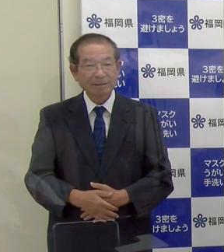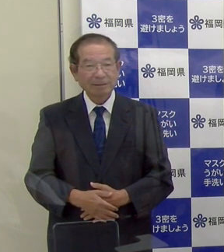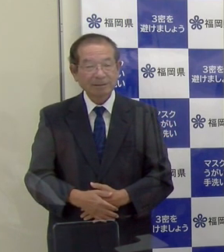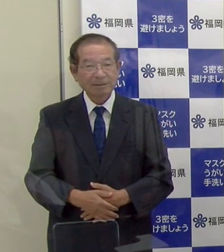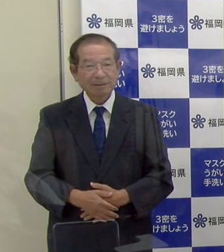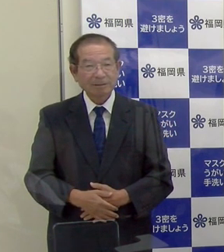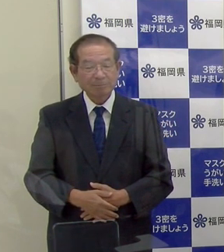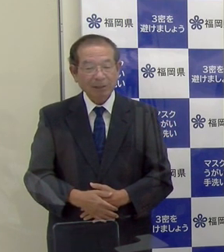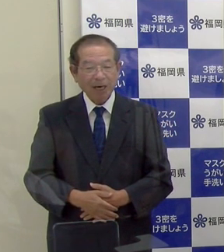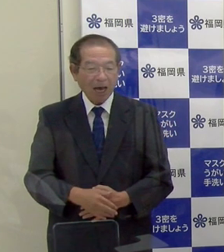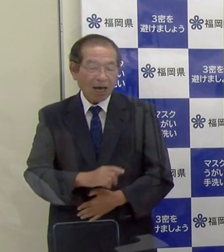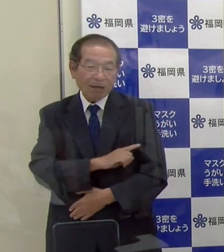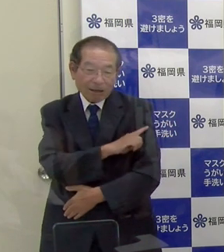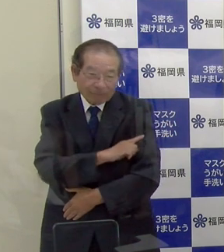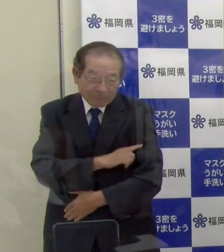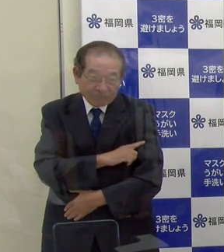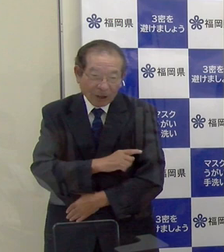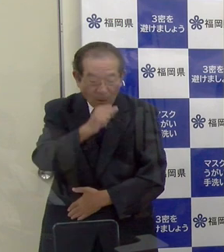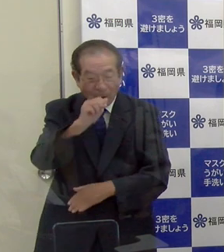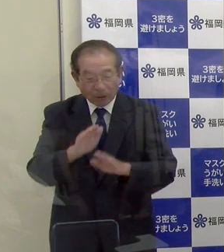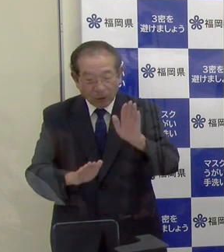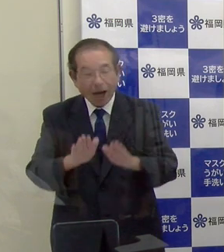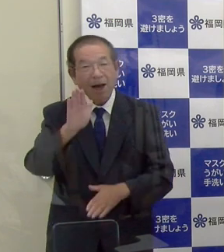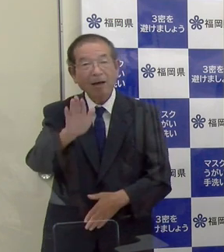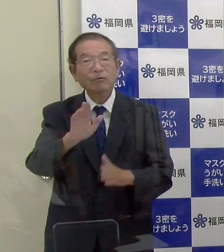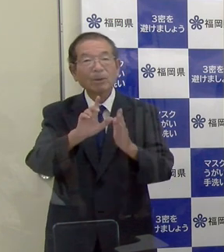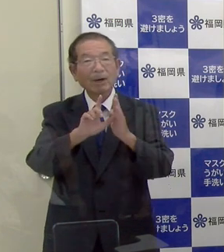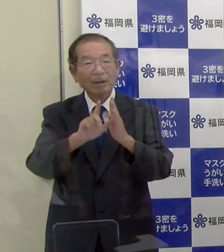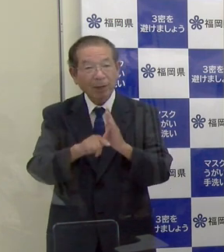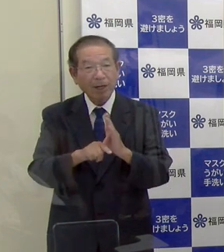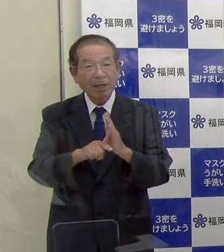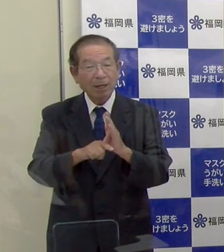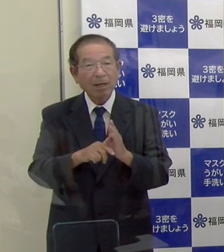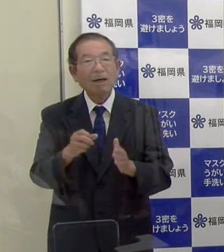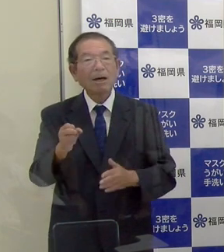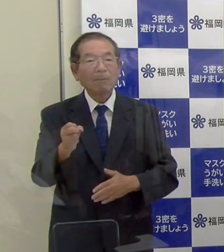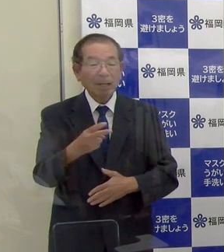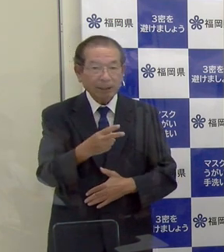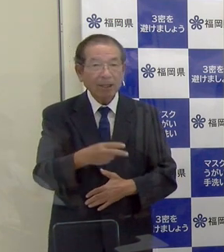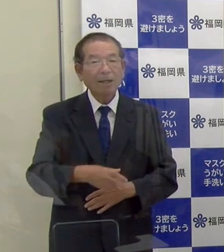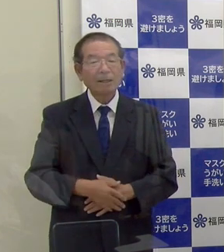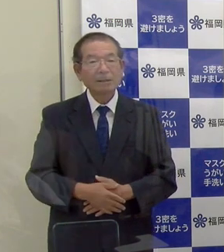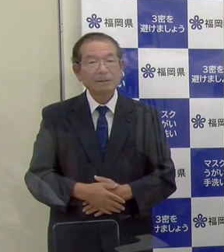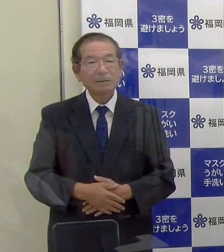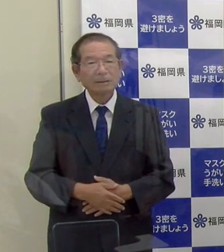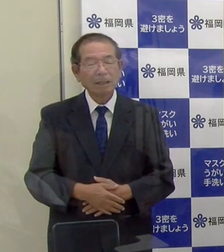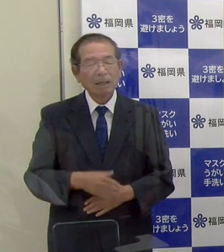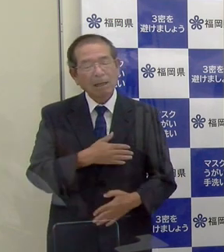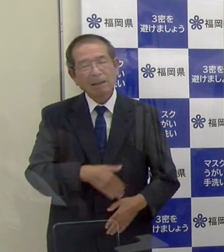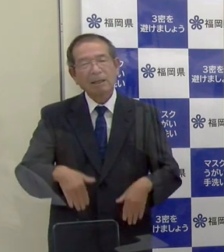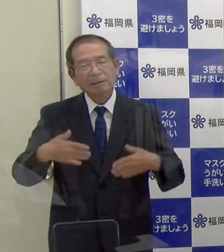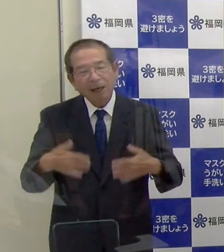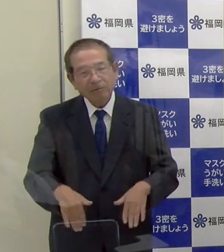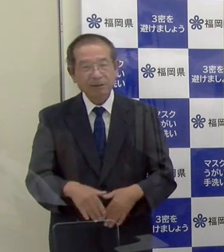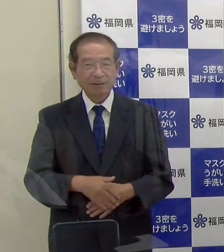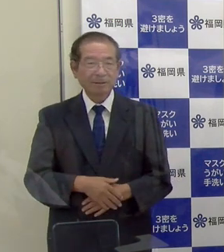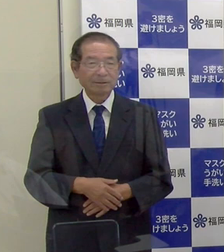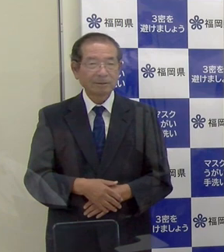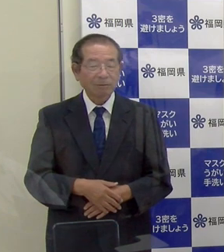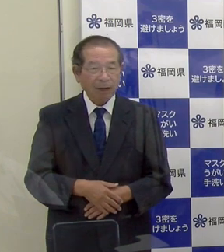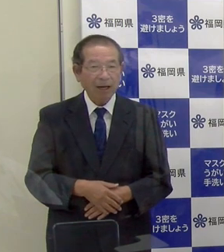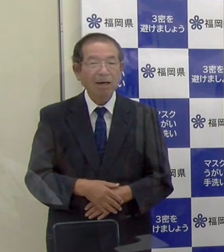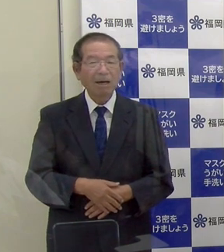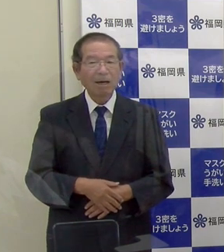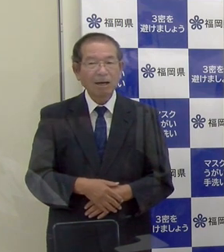それから発熱等の症状がある場合あるいはそのまあだるいなーと権大会を